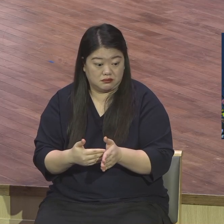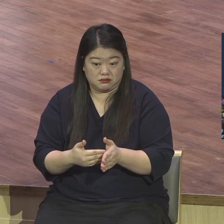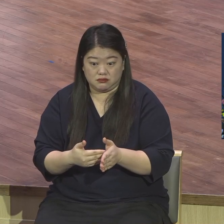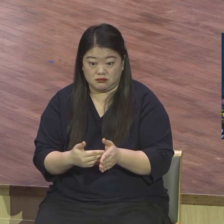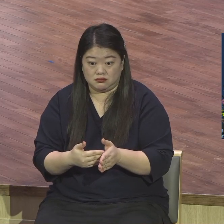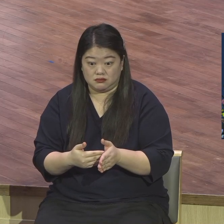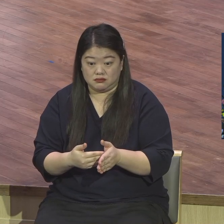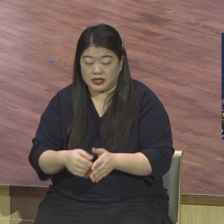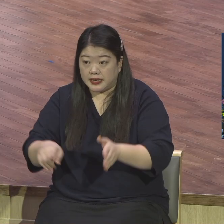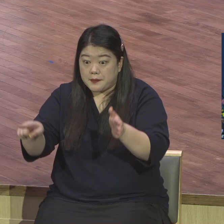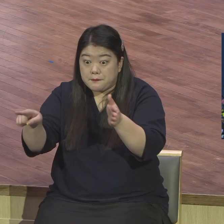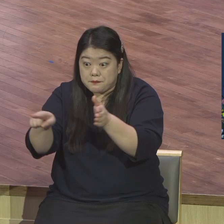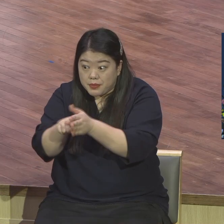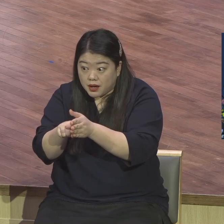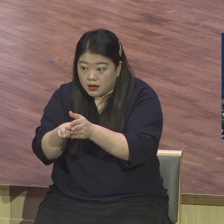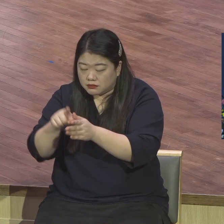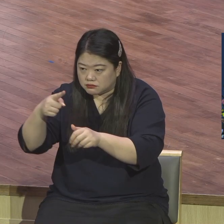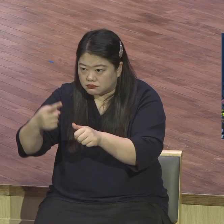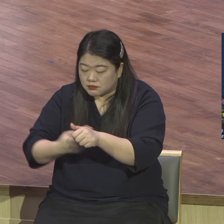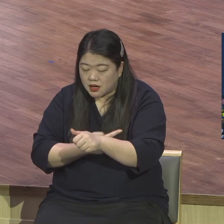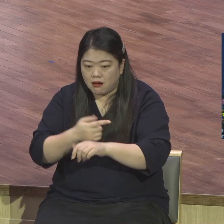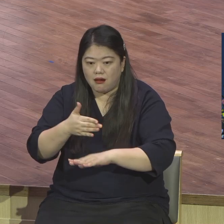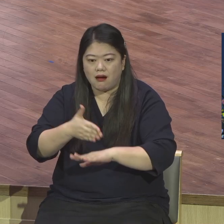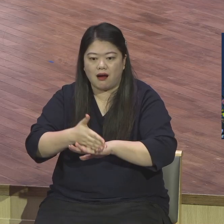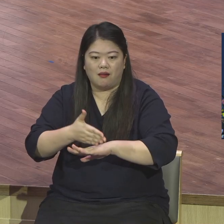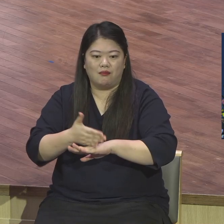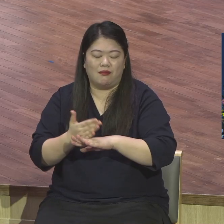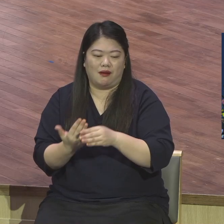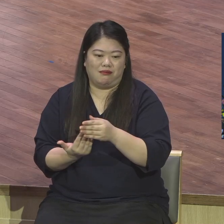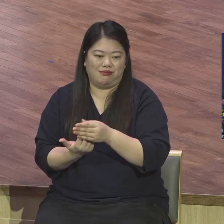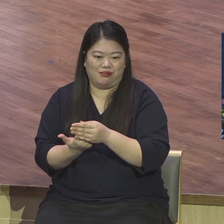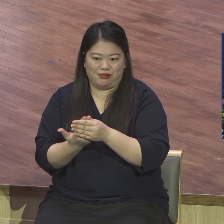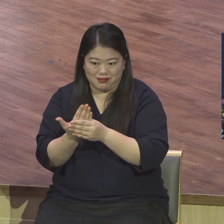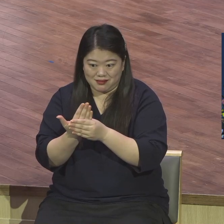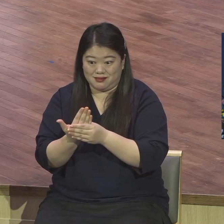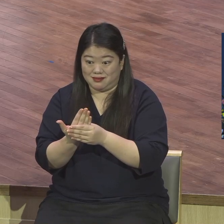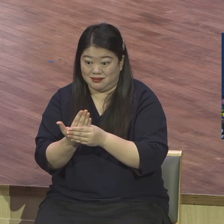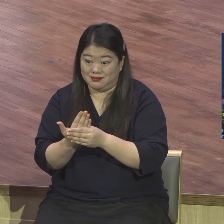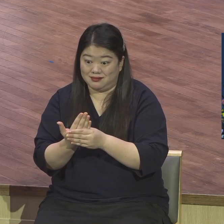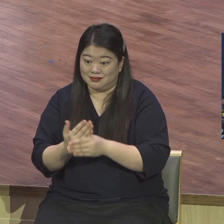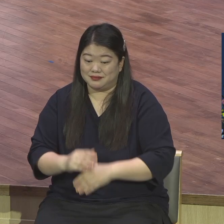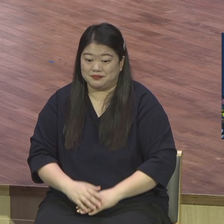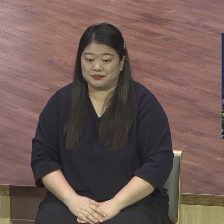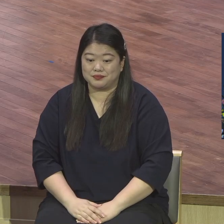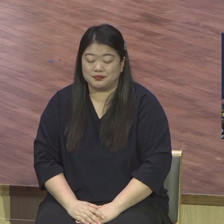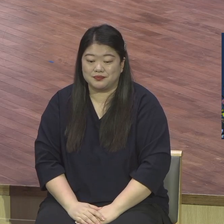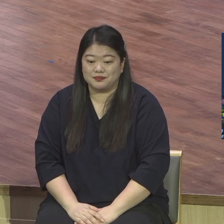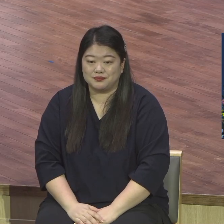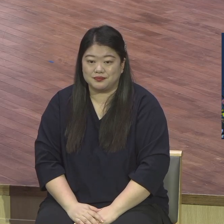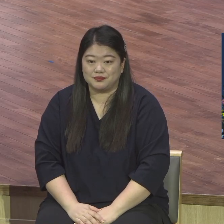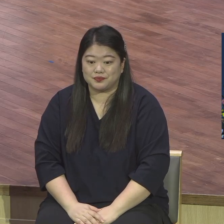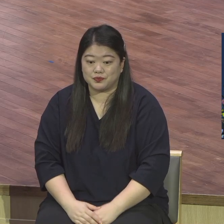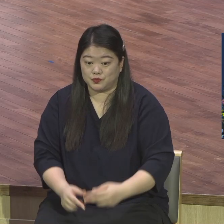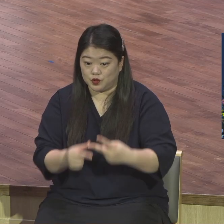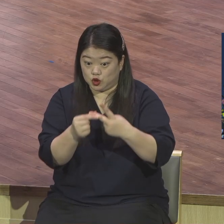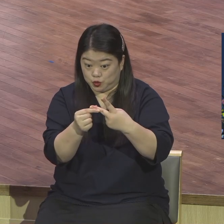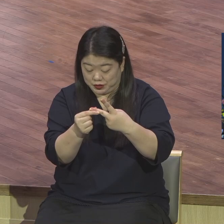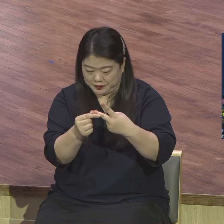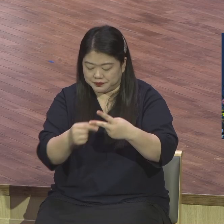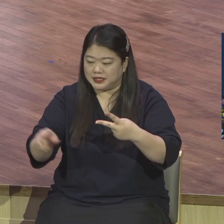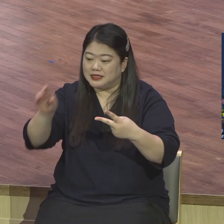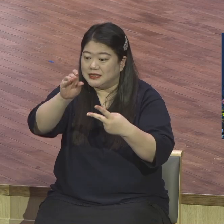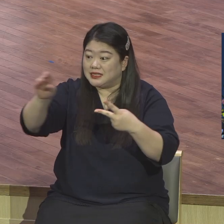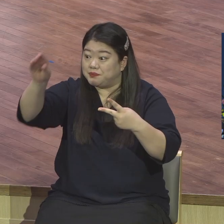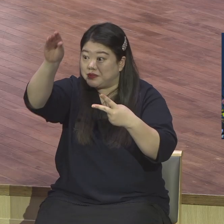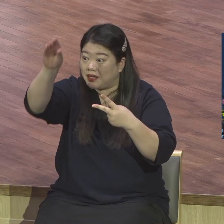감사할 수밖에 없어요. 또 한 가지는 여러분 한 사람 한 사람이 십자가의 값비싼 대가를 지불하고